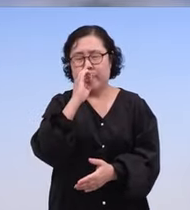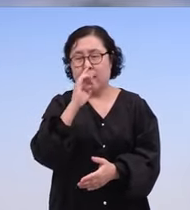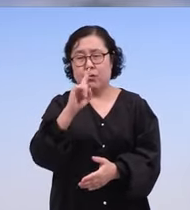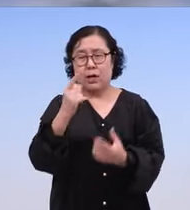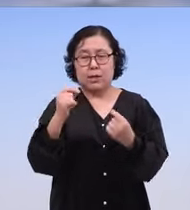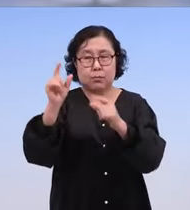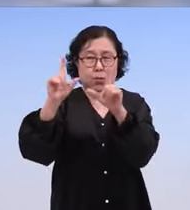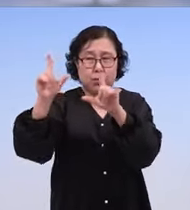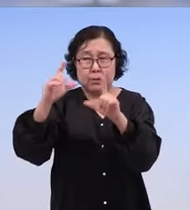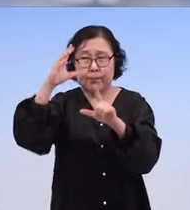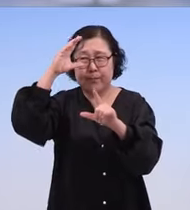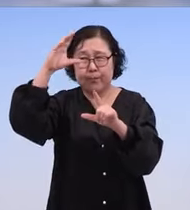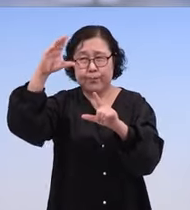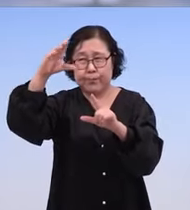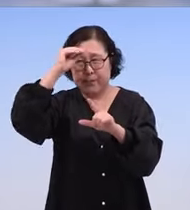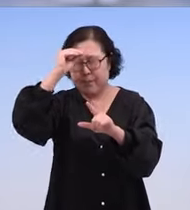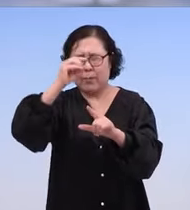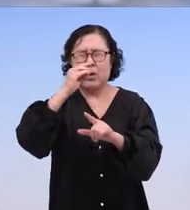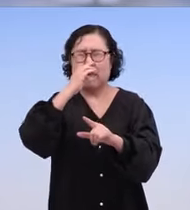됩니다.